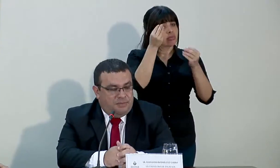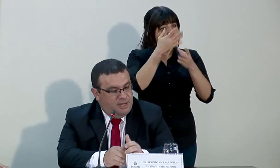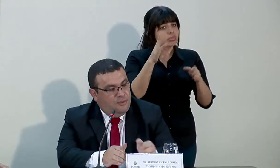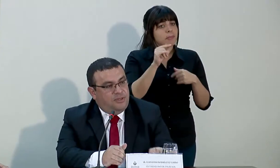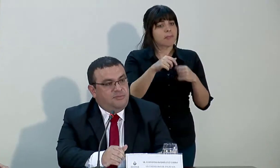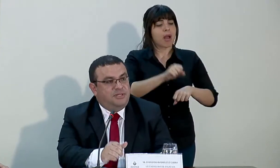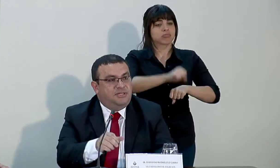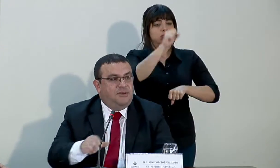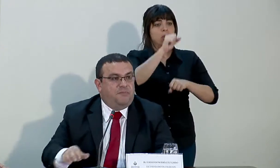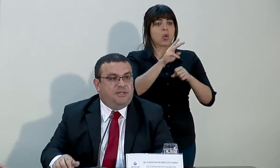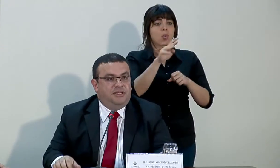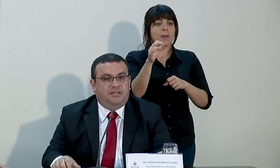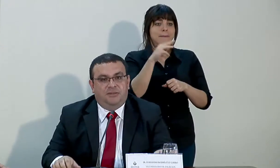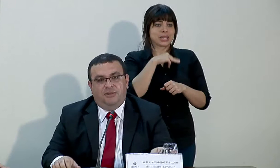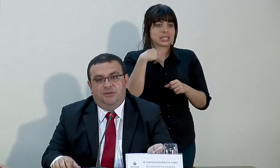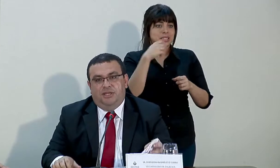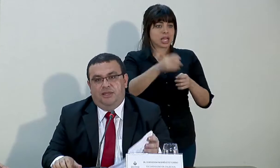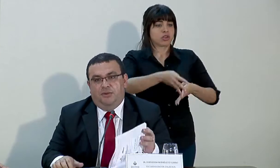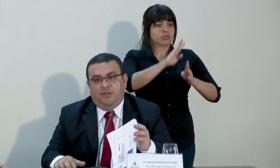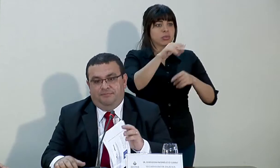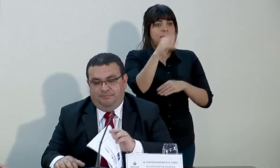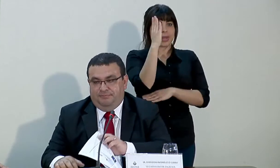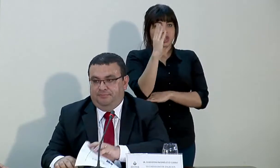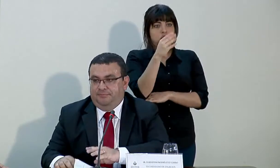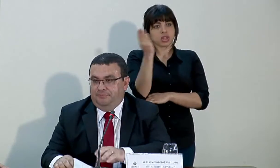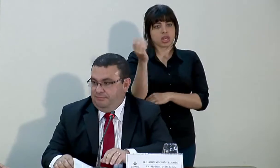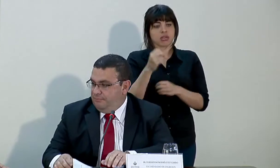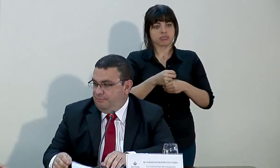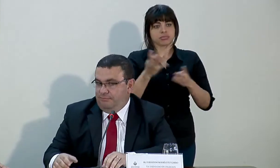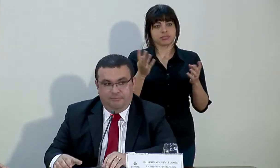disponibles en la página web del Ministerio a partir del mediodía de hoy.